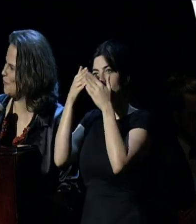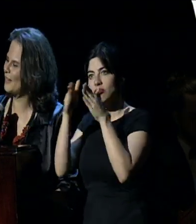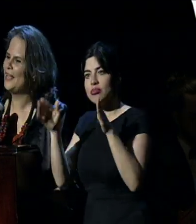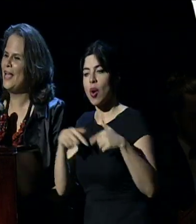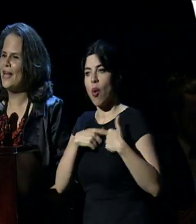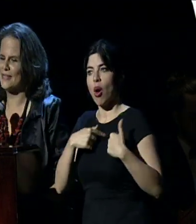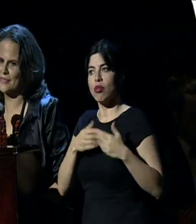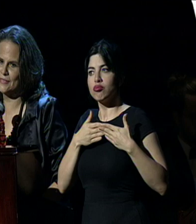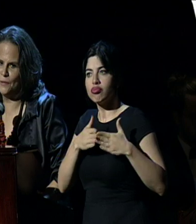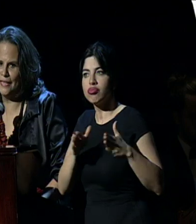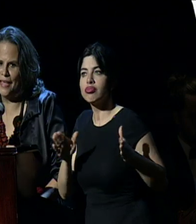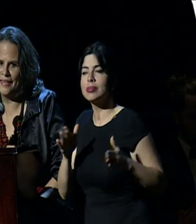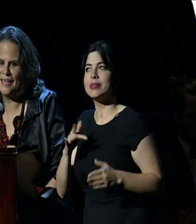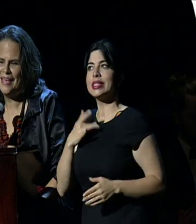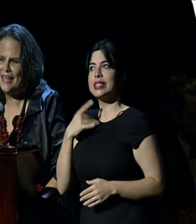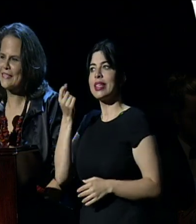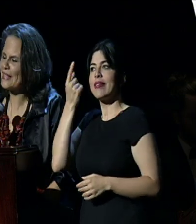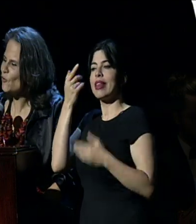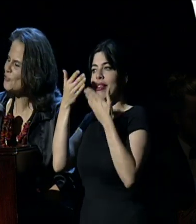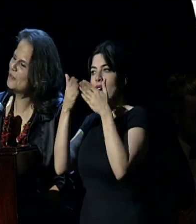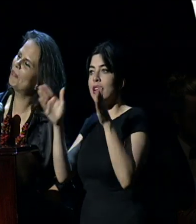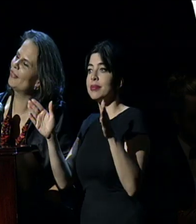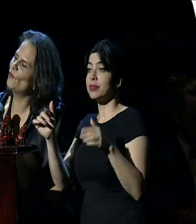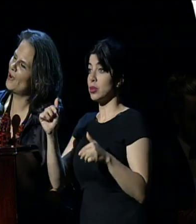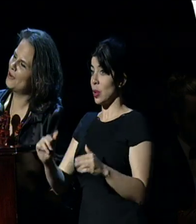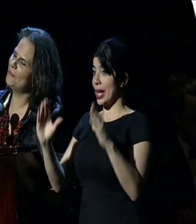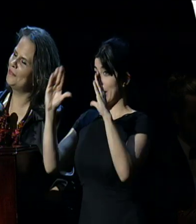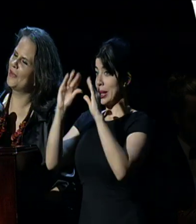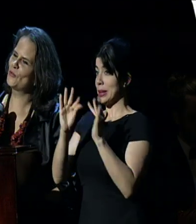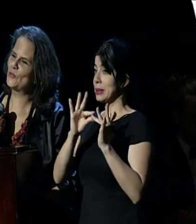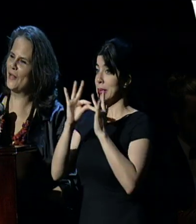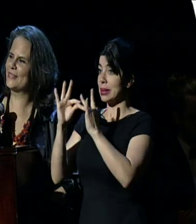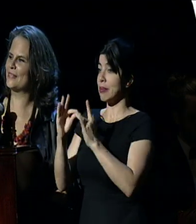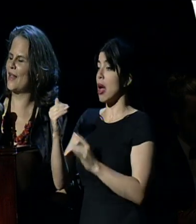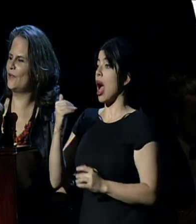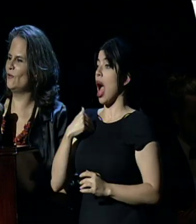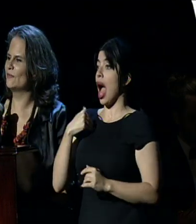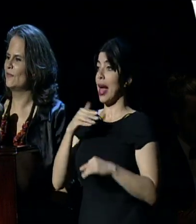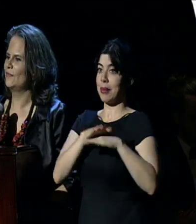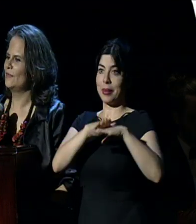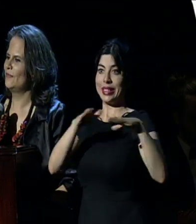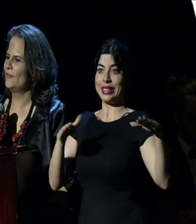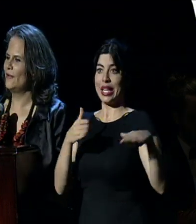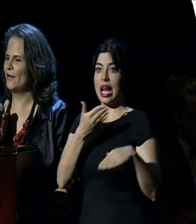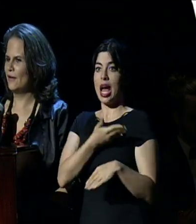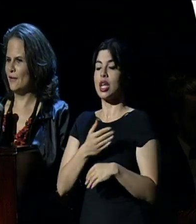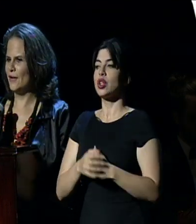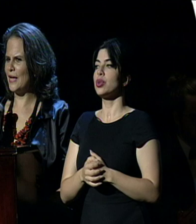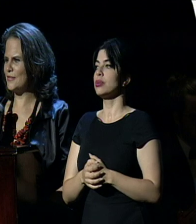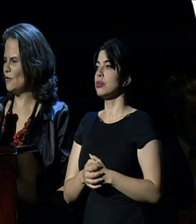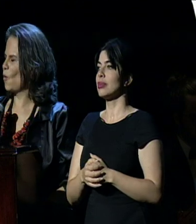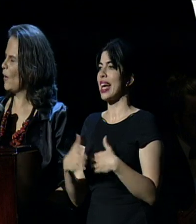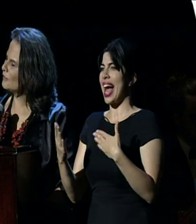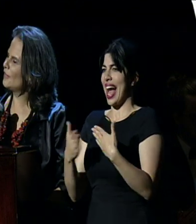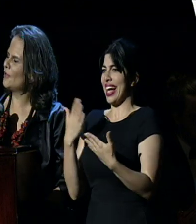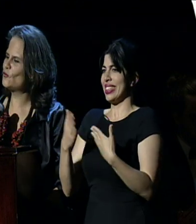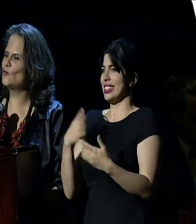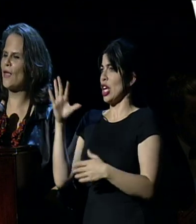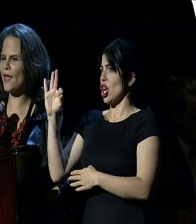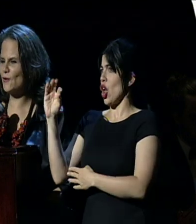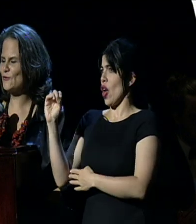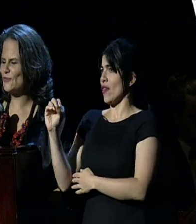nos abren la sensibilidad. Esta noche en particular tenemos sobre el escenario casi